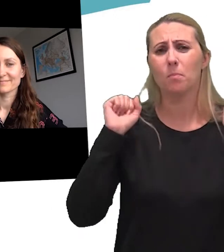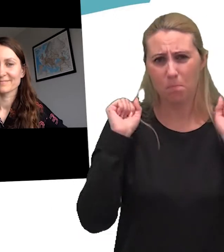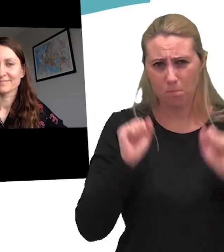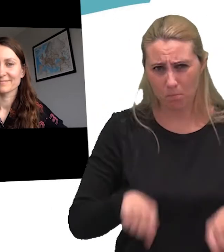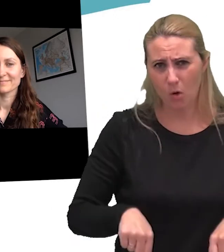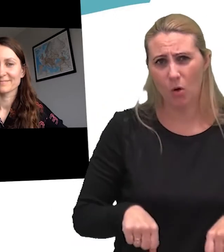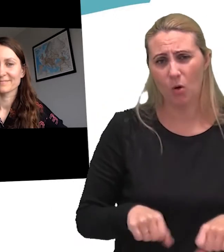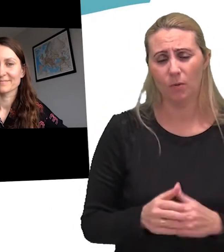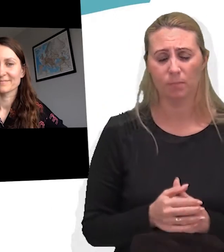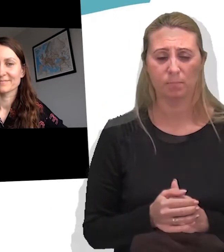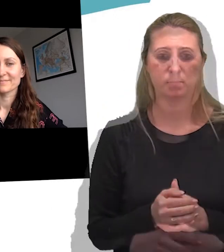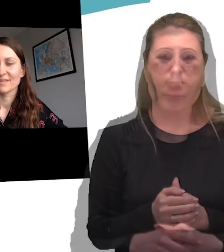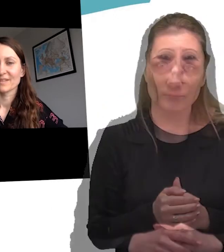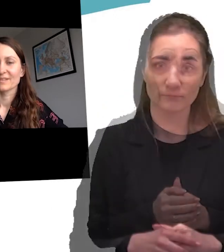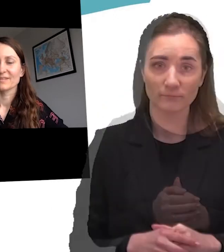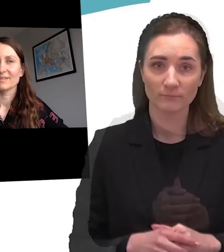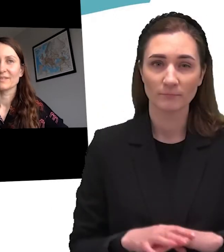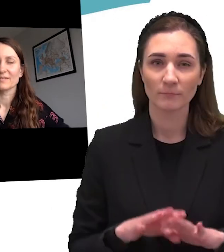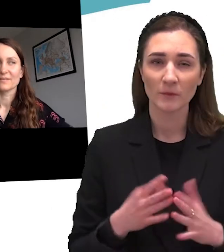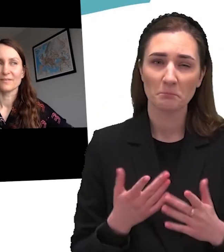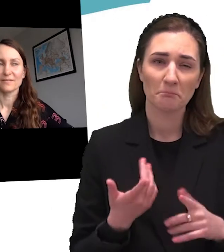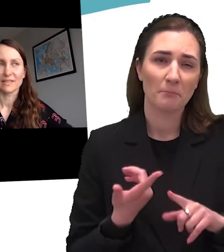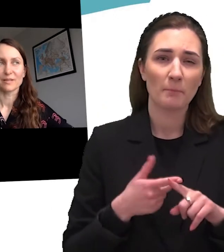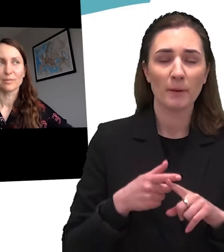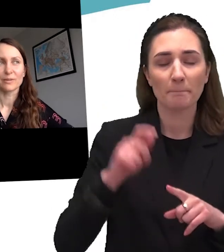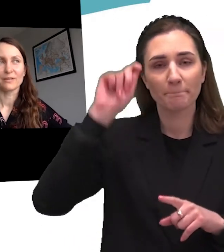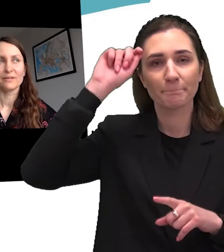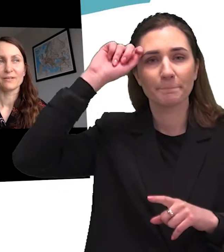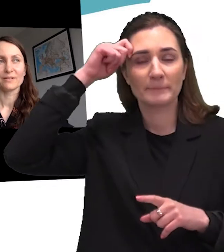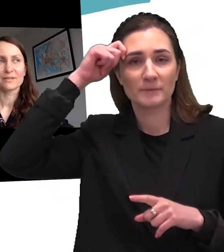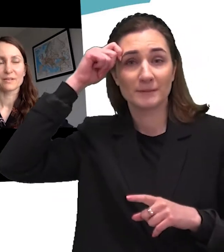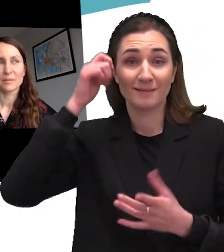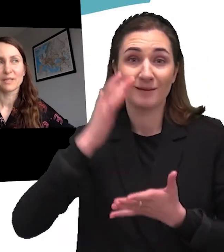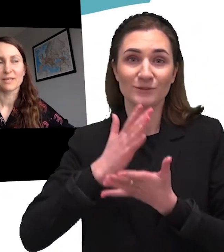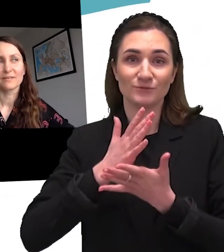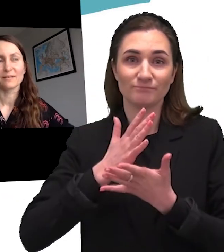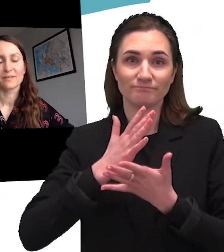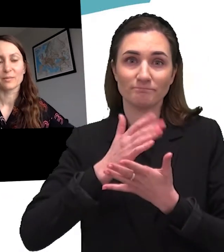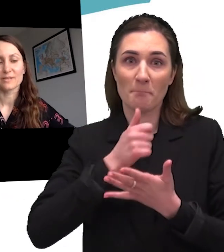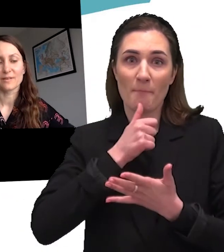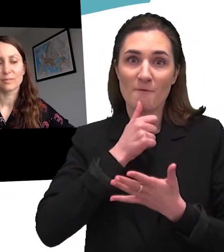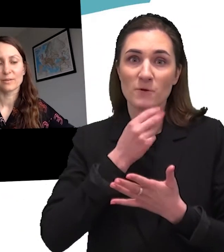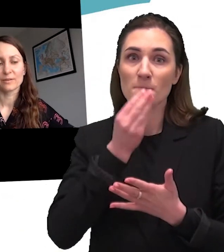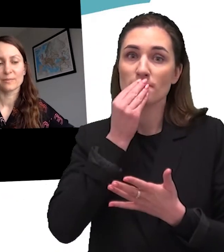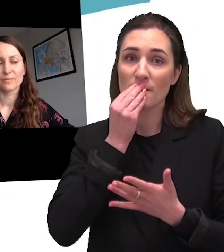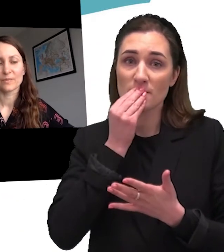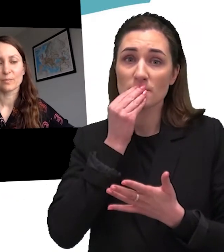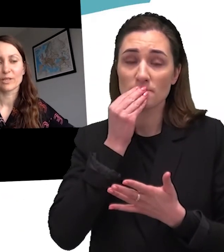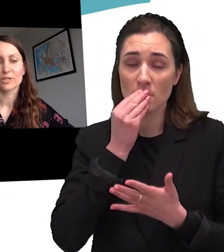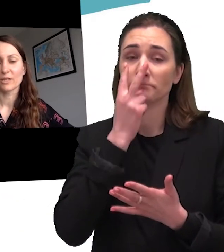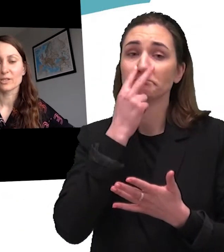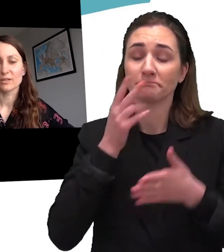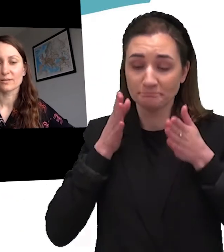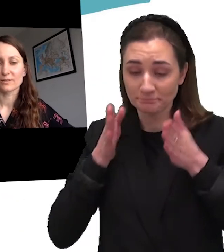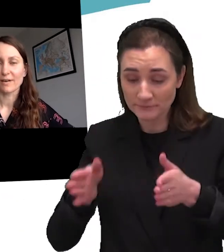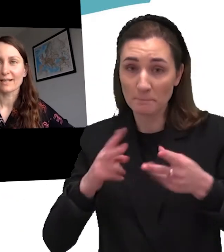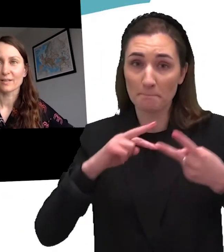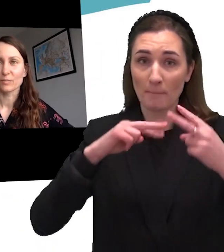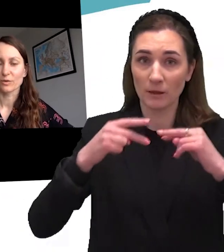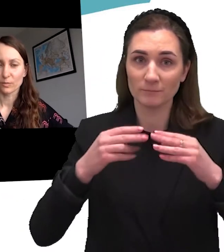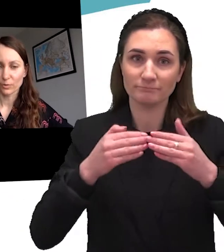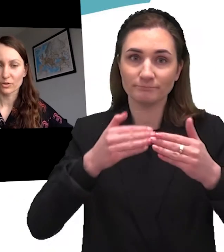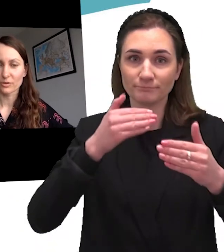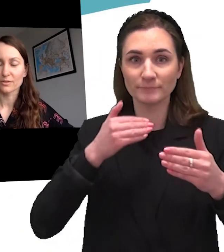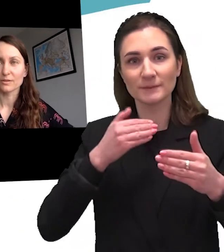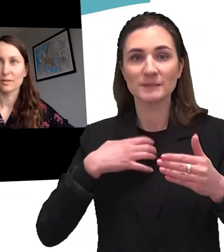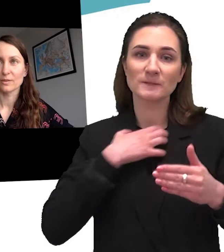ir tokių dramų. Taip, bet labai įsiminė, kad labai svarbi, prieš keičiant